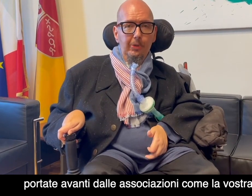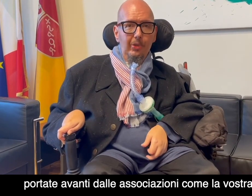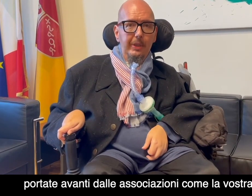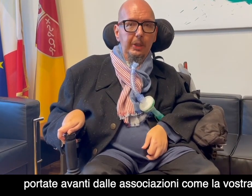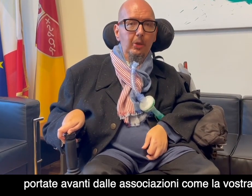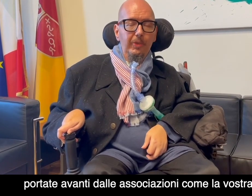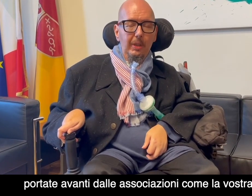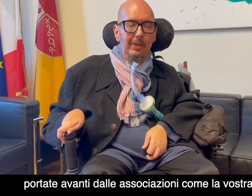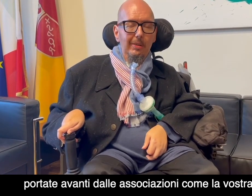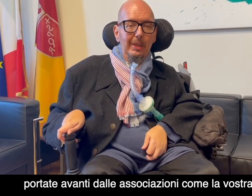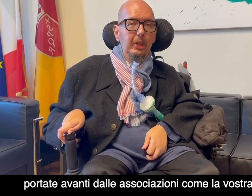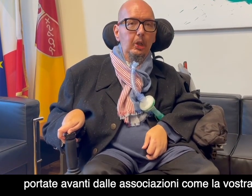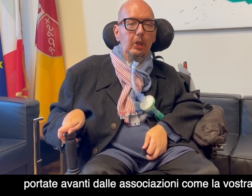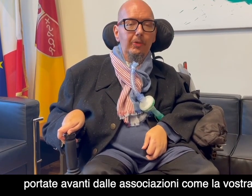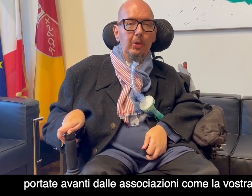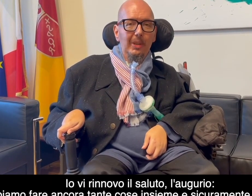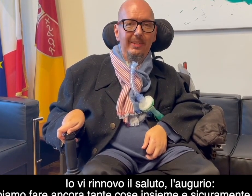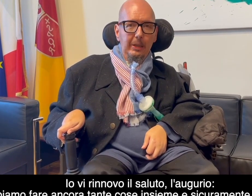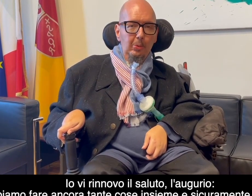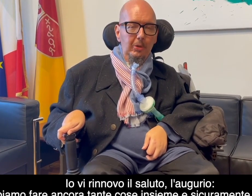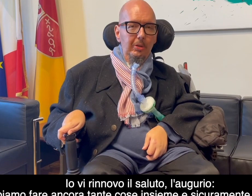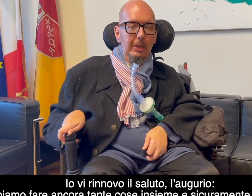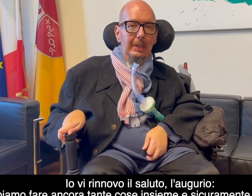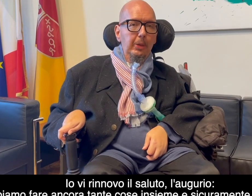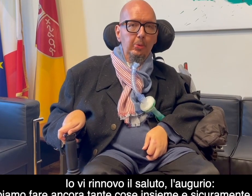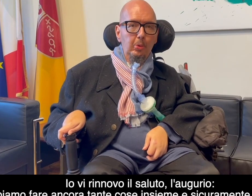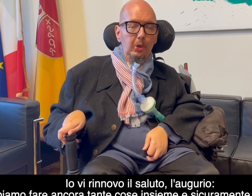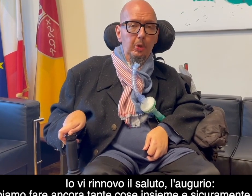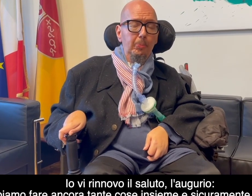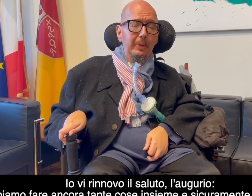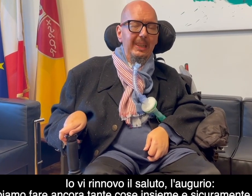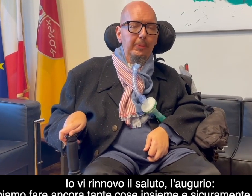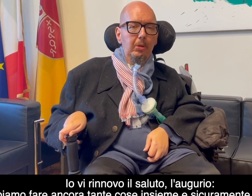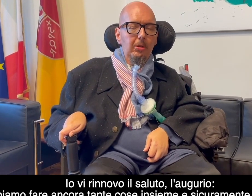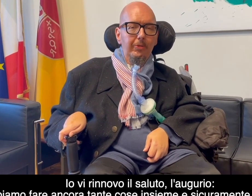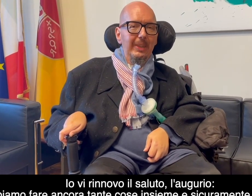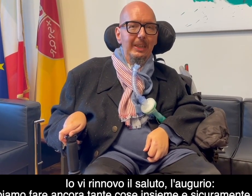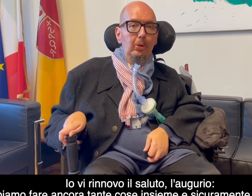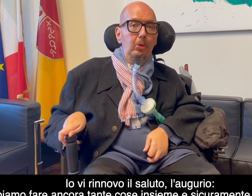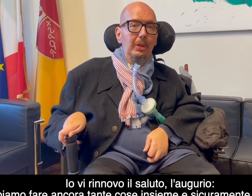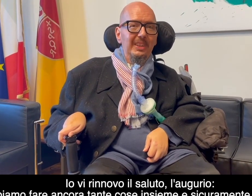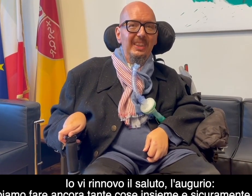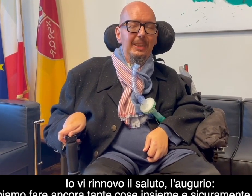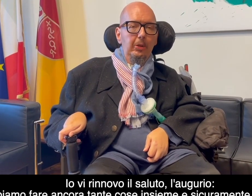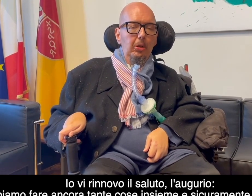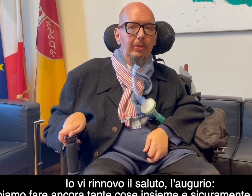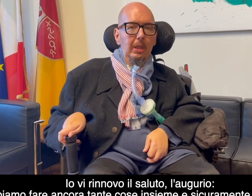io mi trovo un saluto l'augurio dobbiamo fare anche una banca in rosa il